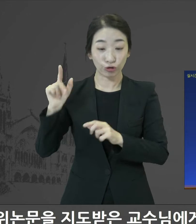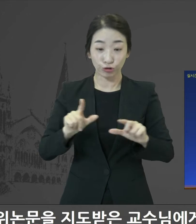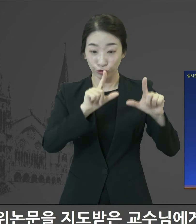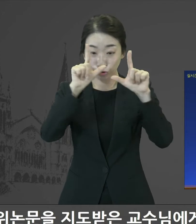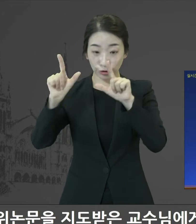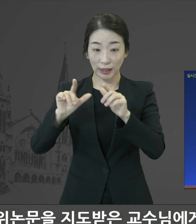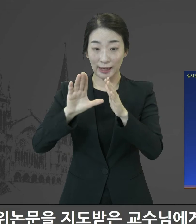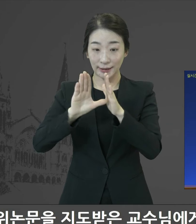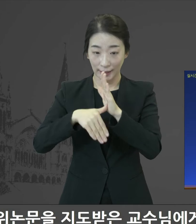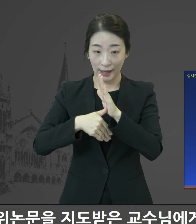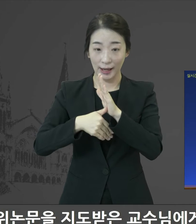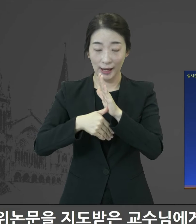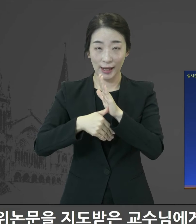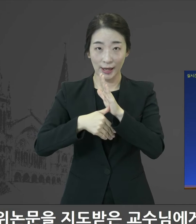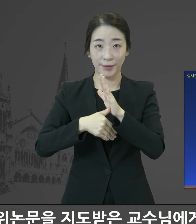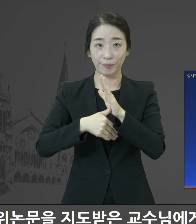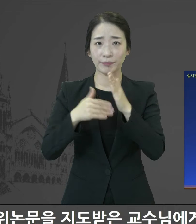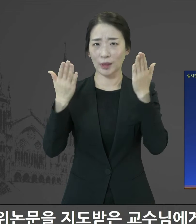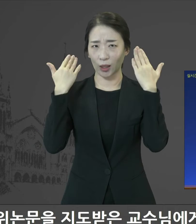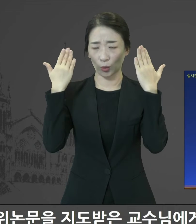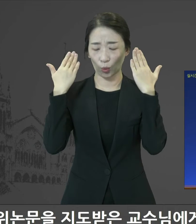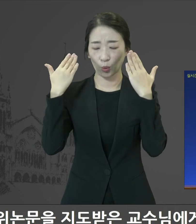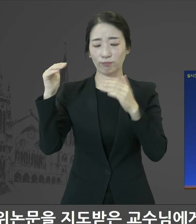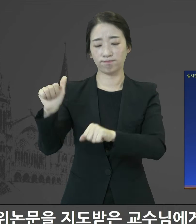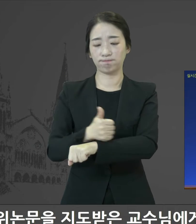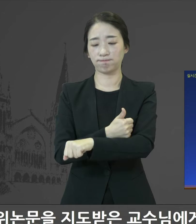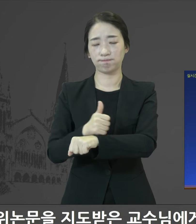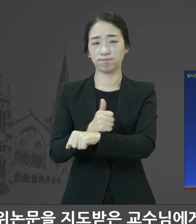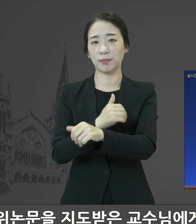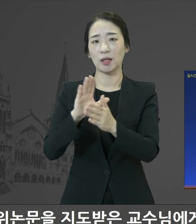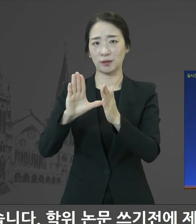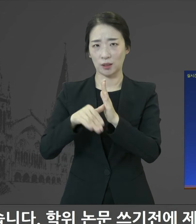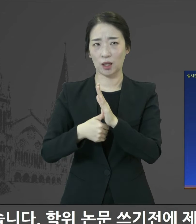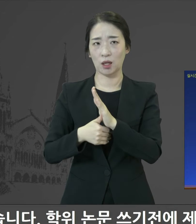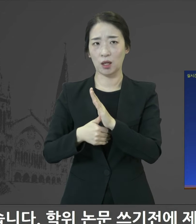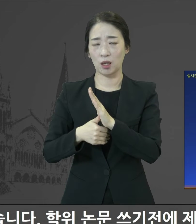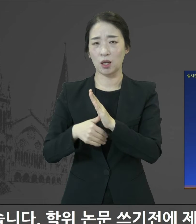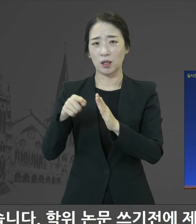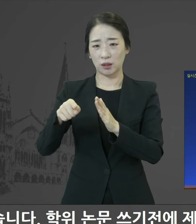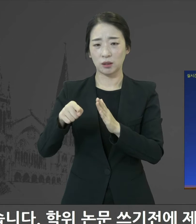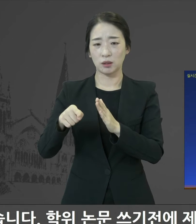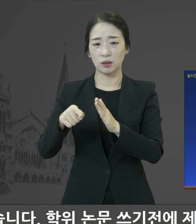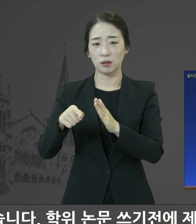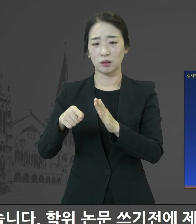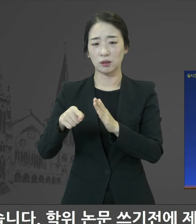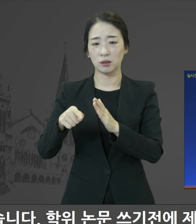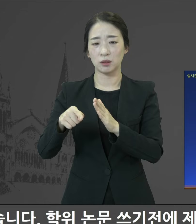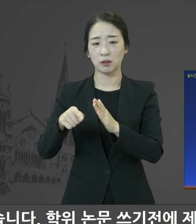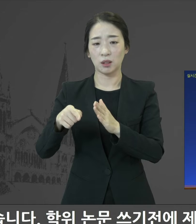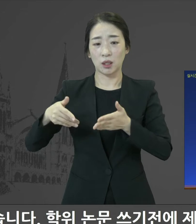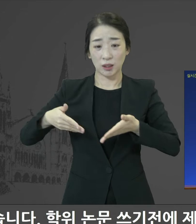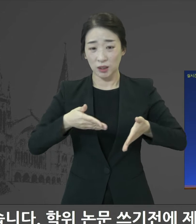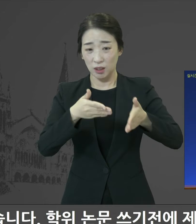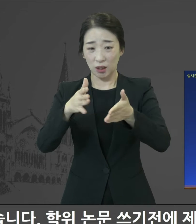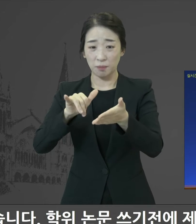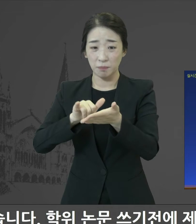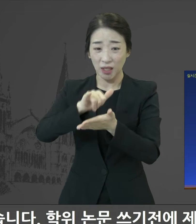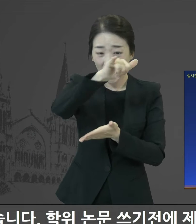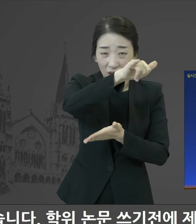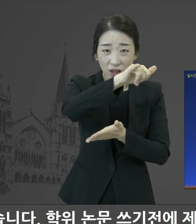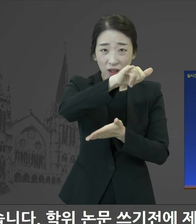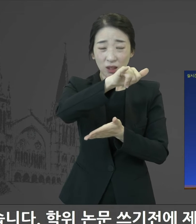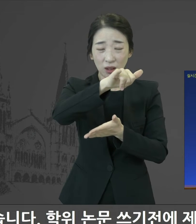캐나다 토론토에 있었습니다. 여행하는 길이 비행기 타는 길이라 자칫하면 늦어졌는데 그날 그런 일이